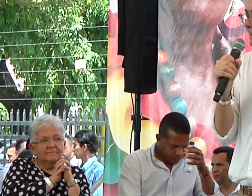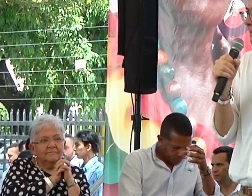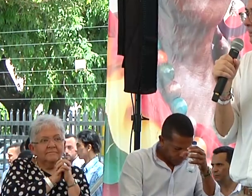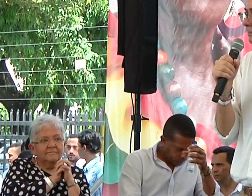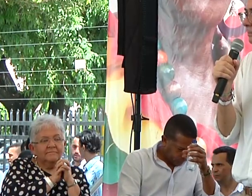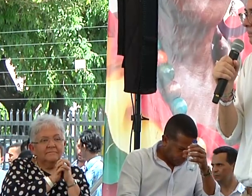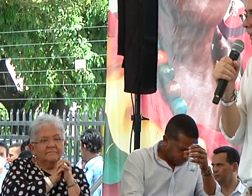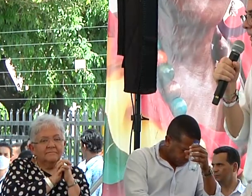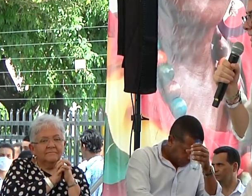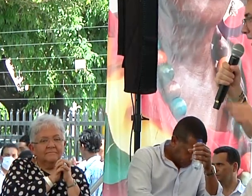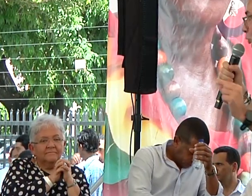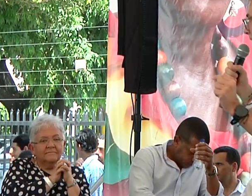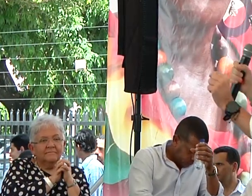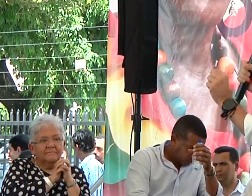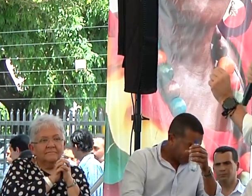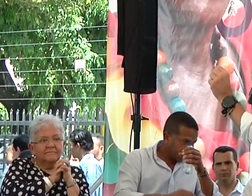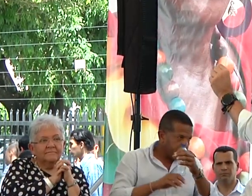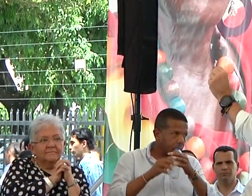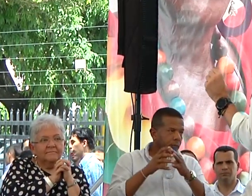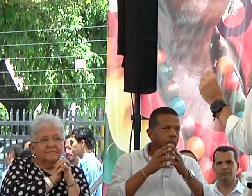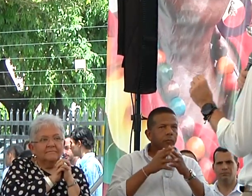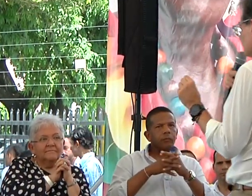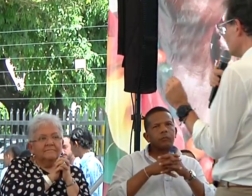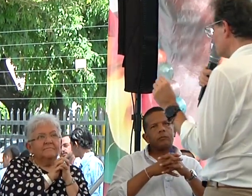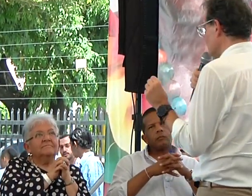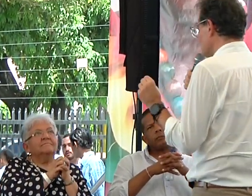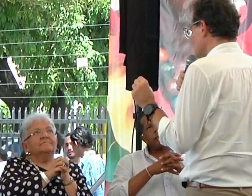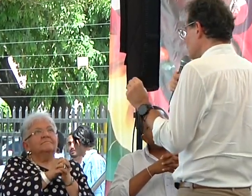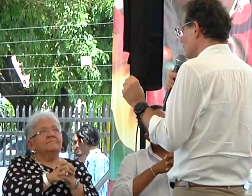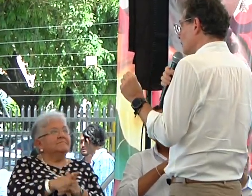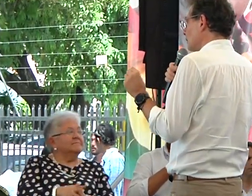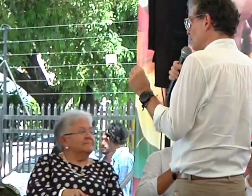historias y esperanza. Si juntamos esos tres elementos,